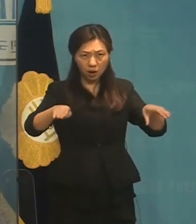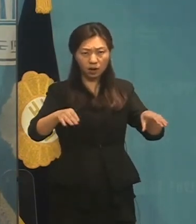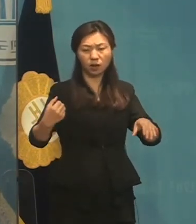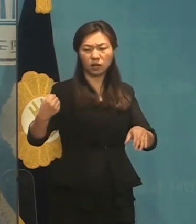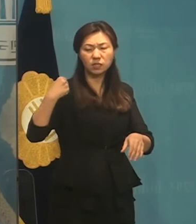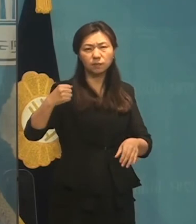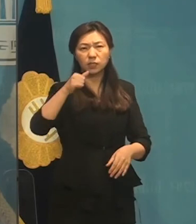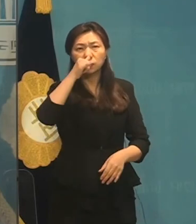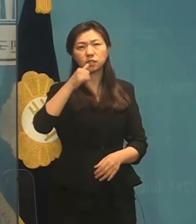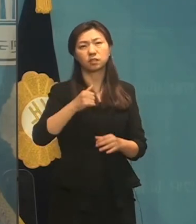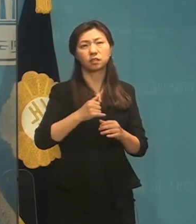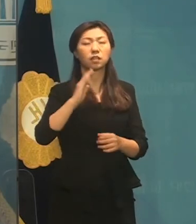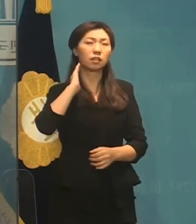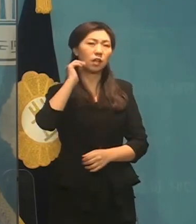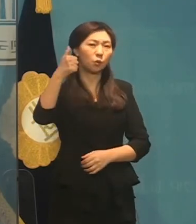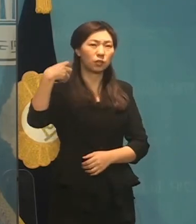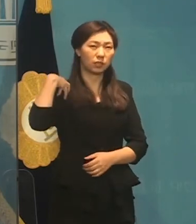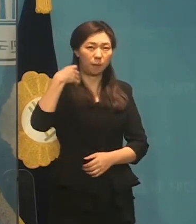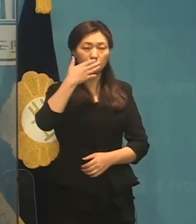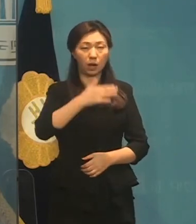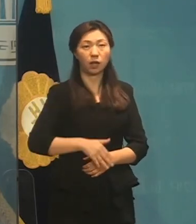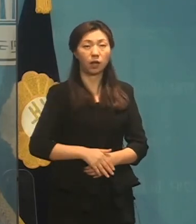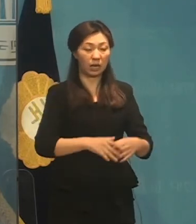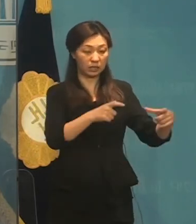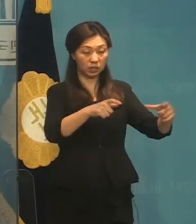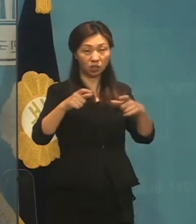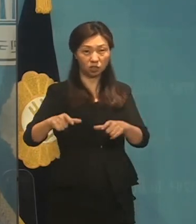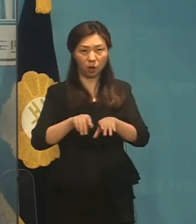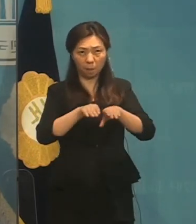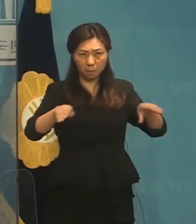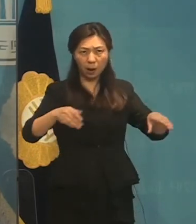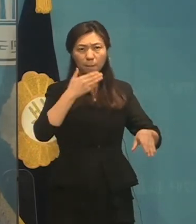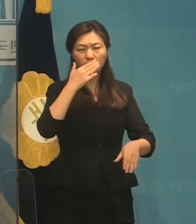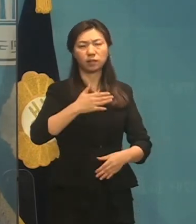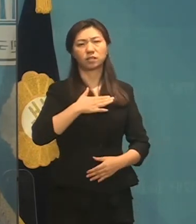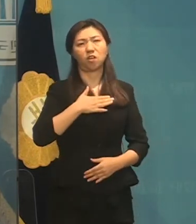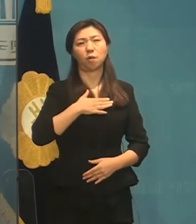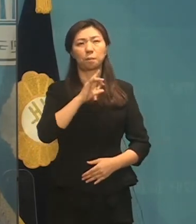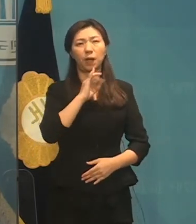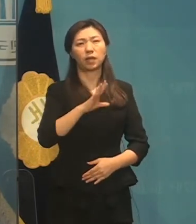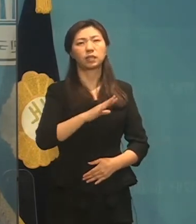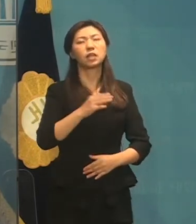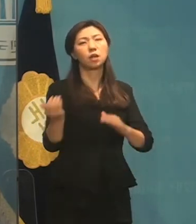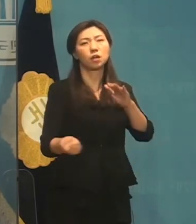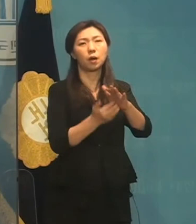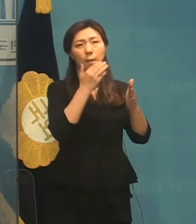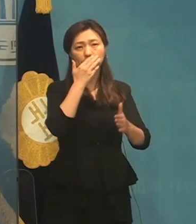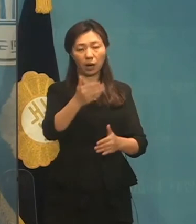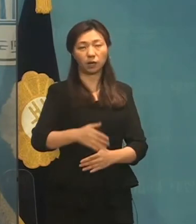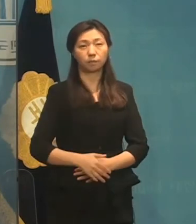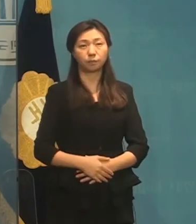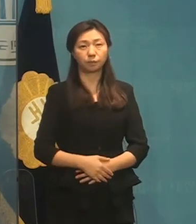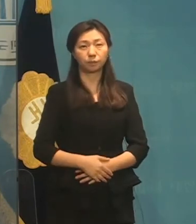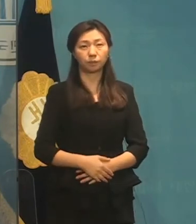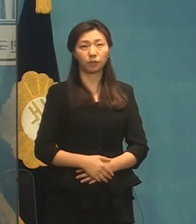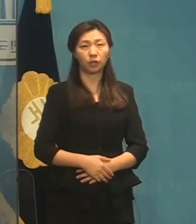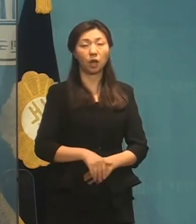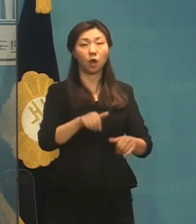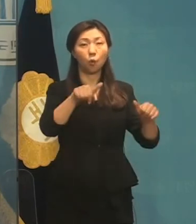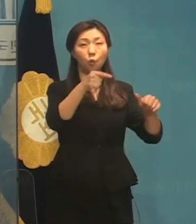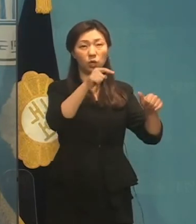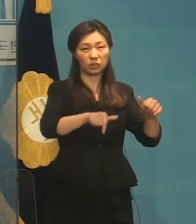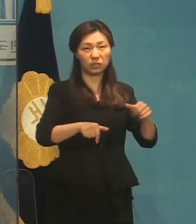달려 있습니다. 근행국권 국가를 만들 김두관만이 이 일을 할 수 있습니다. 5급 이특 체제